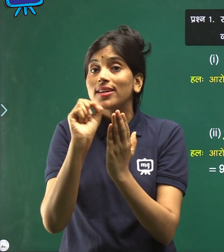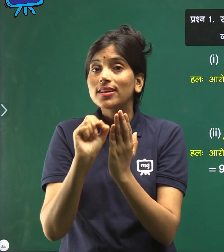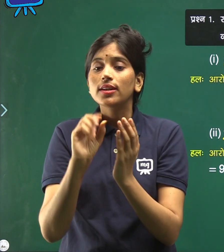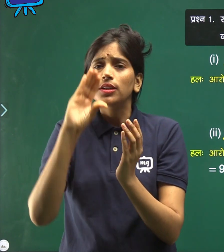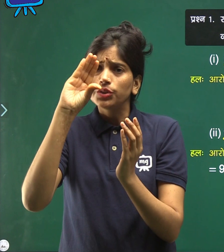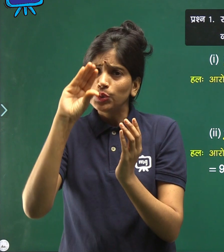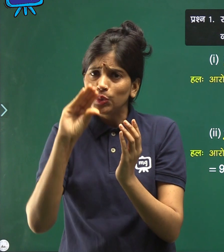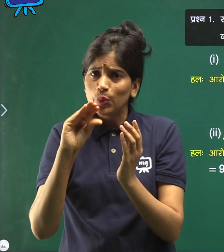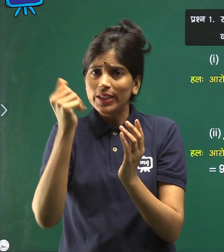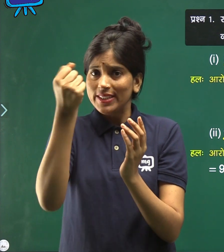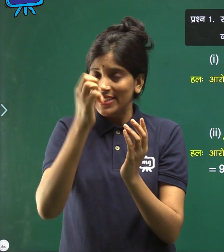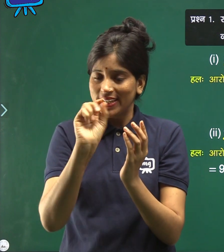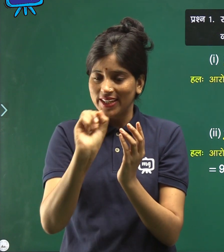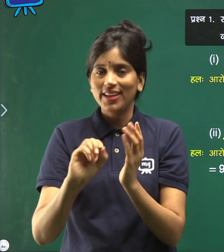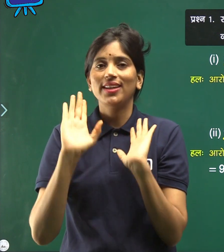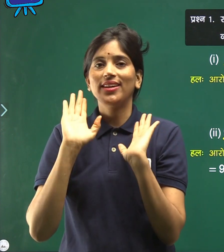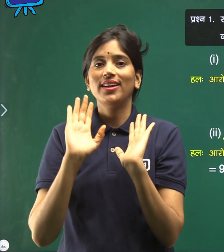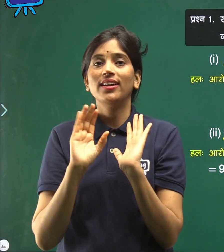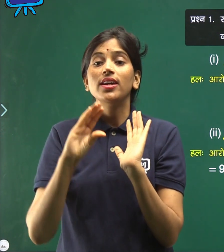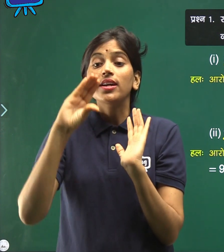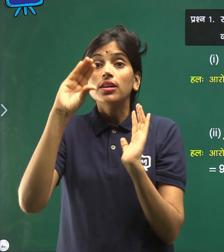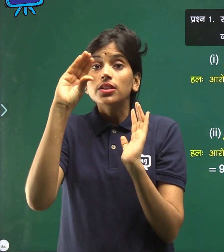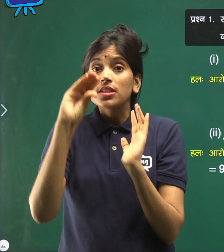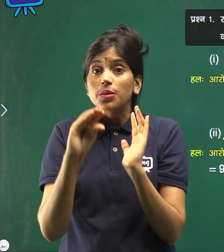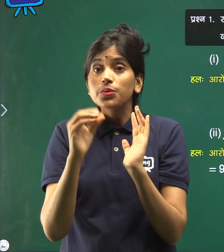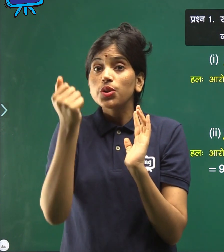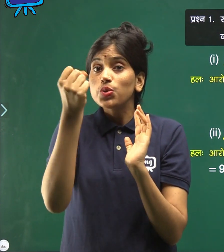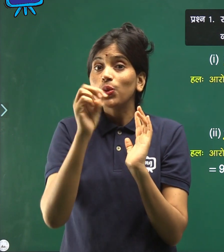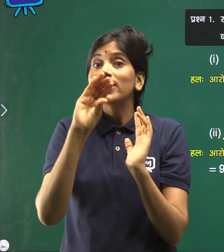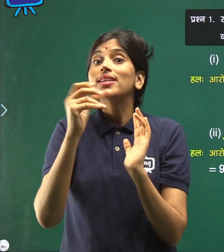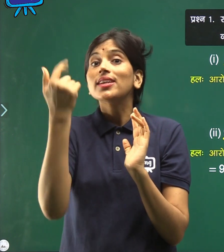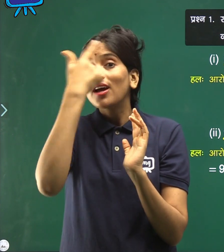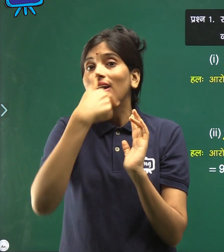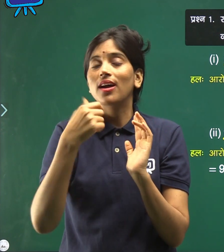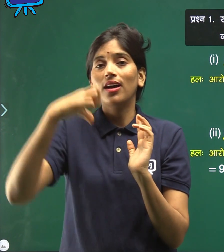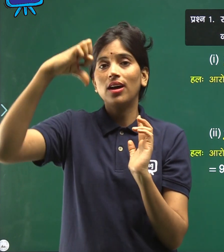सबसे छोटी संख्या। सबसे छोटी संख्या कौन सी है?